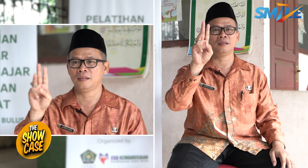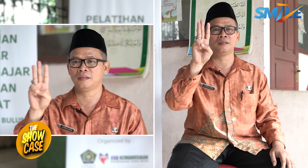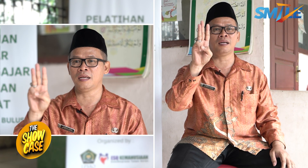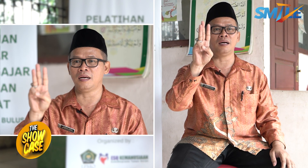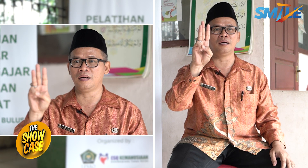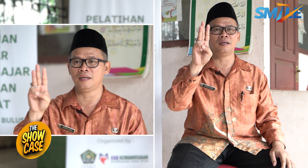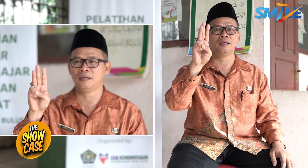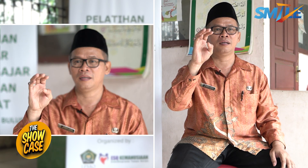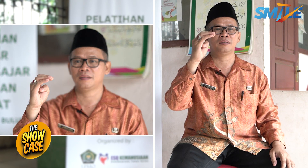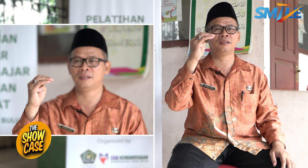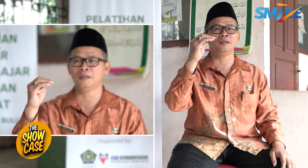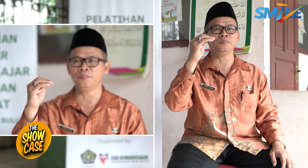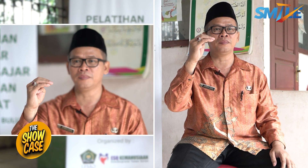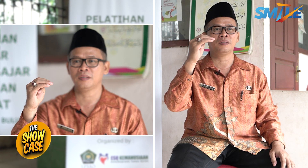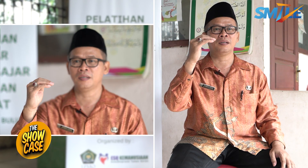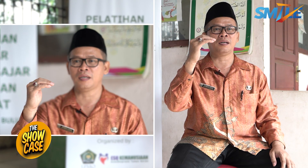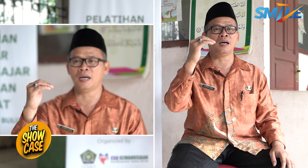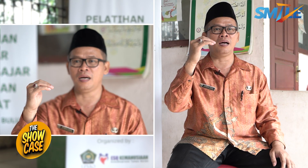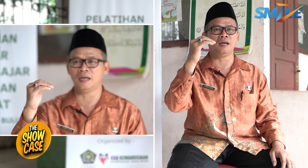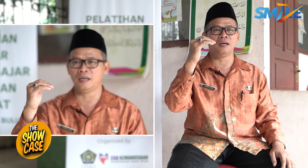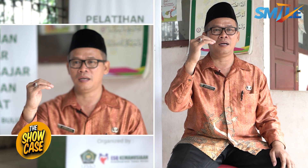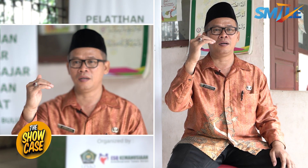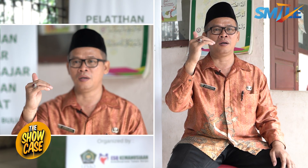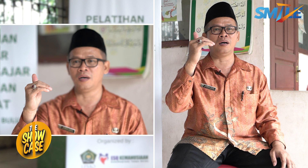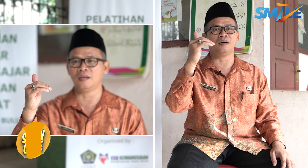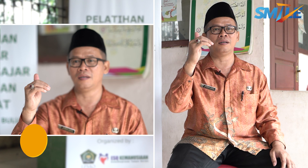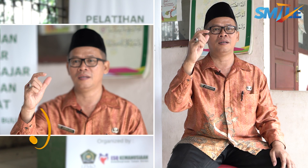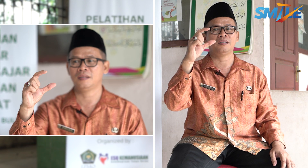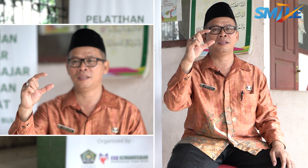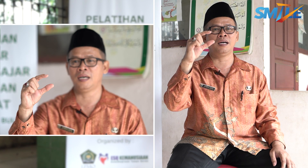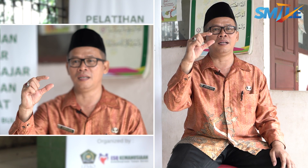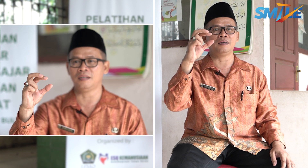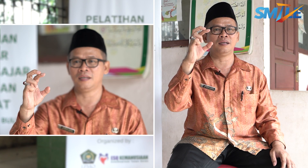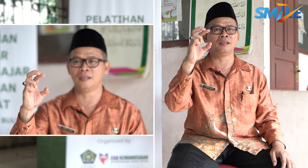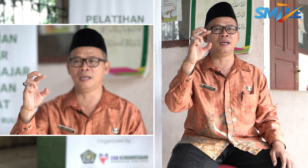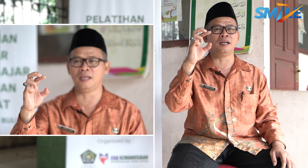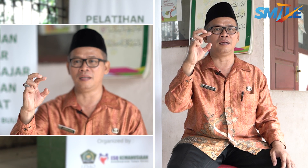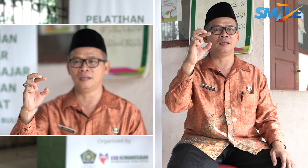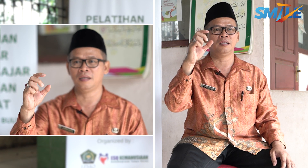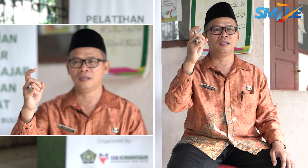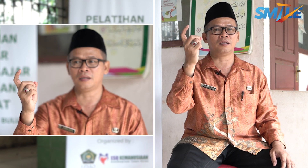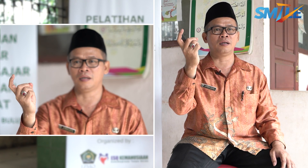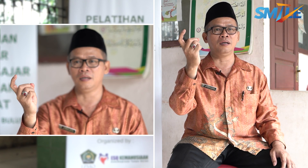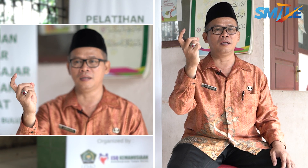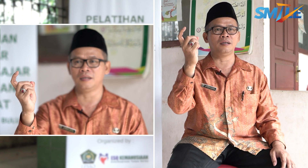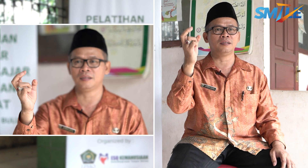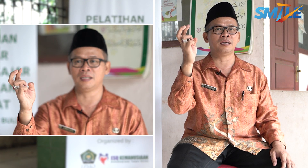sa, jim, ha, kho, dal, dal, ro,